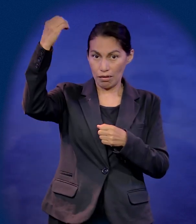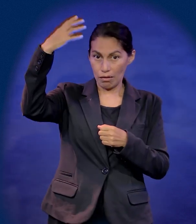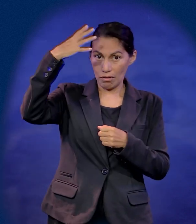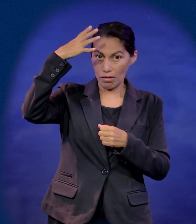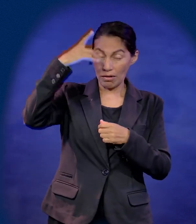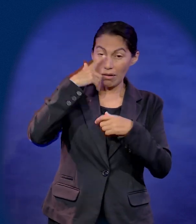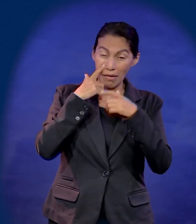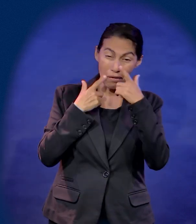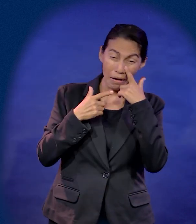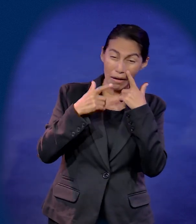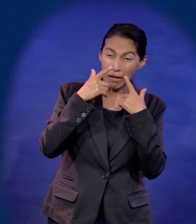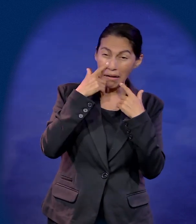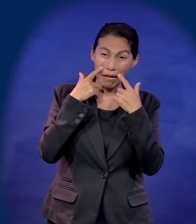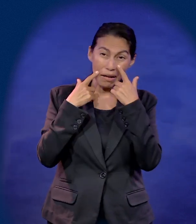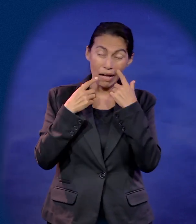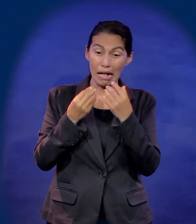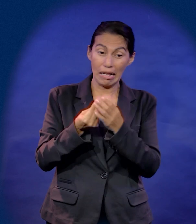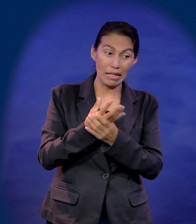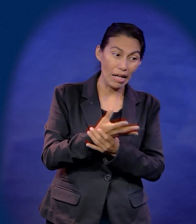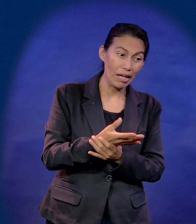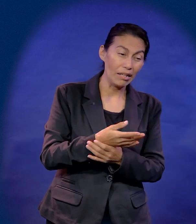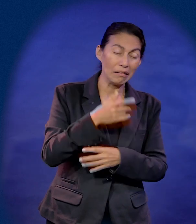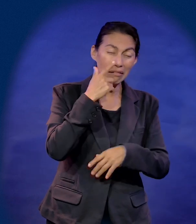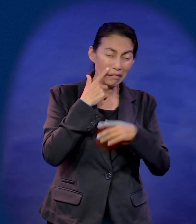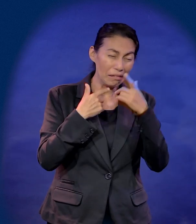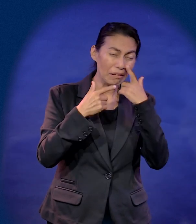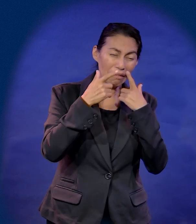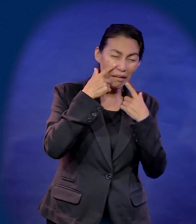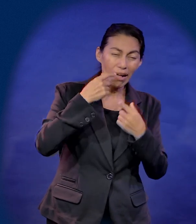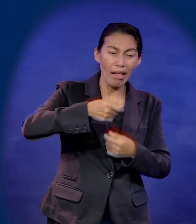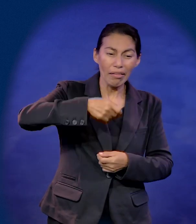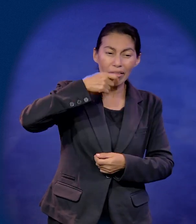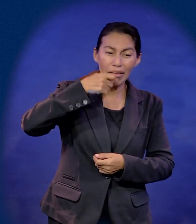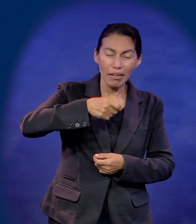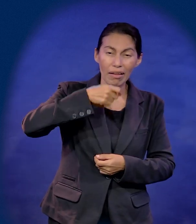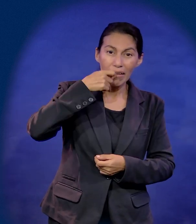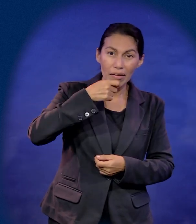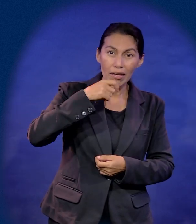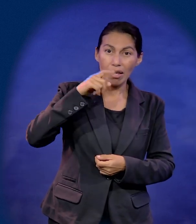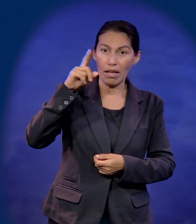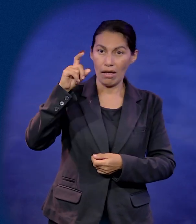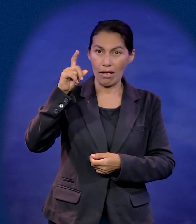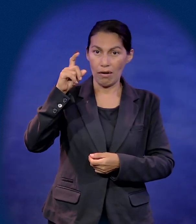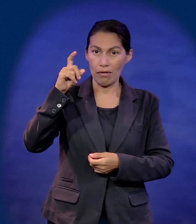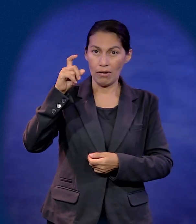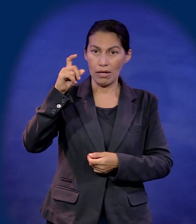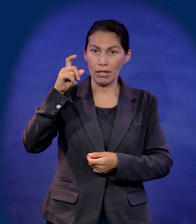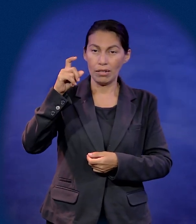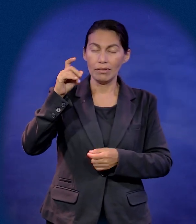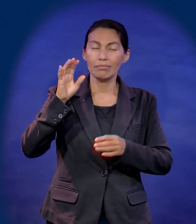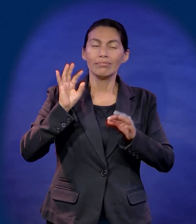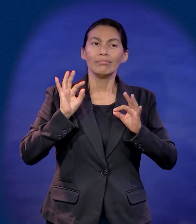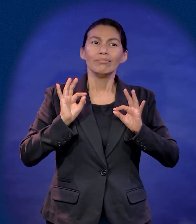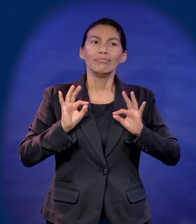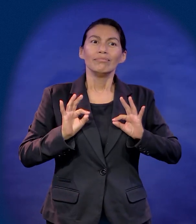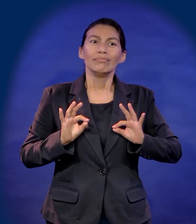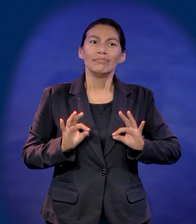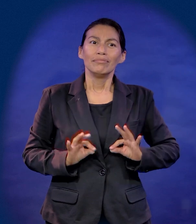Llora, llora, llora, llora. Abajo de la regadera. Sal de bañarte. Sigue llorando. Come nieve y luego mucha agua.